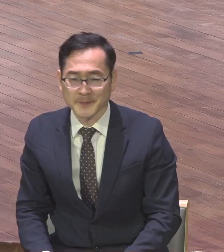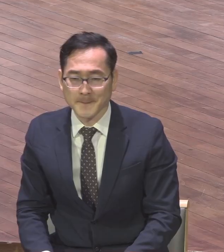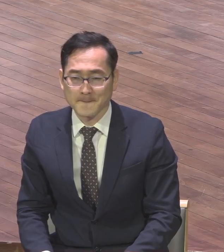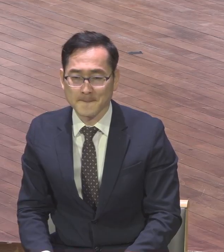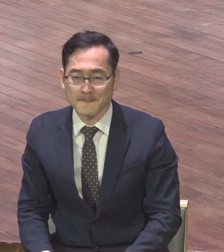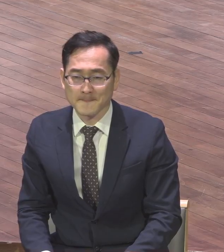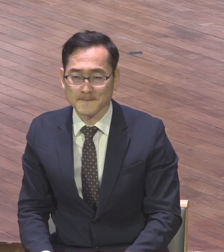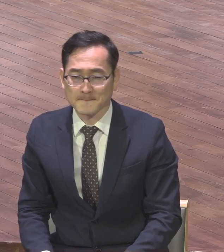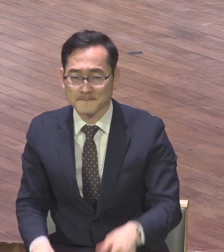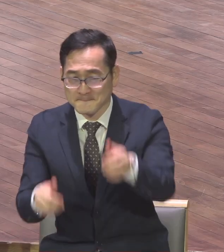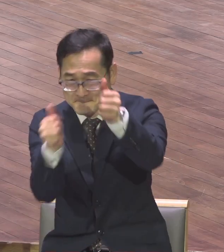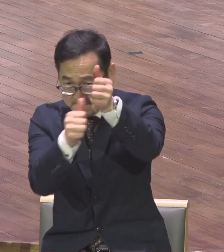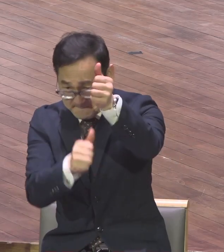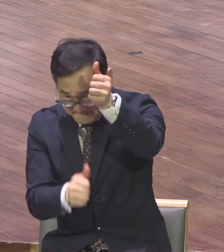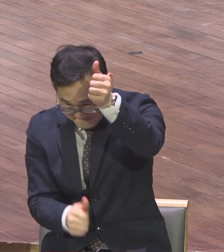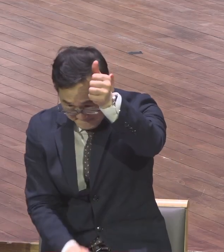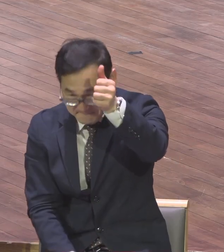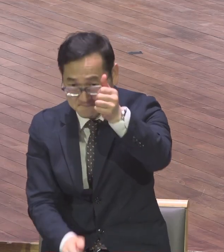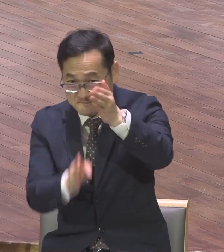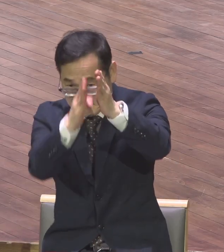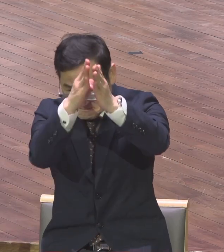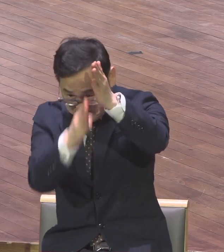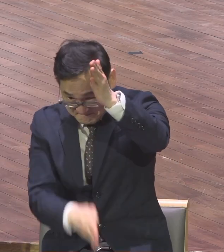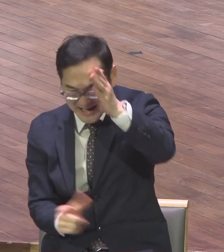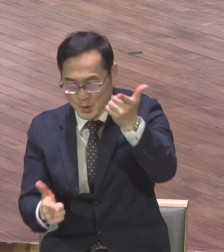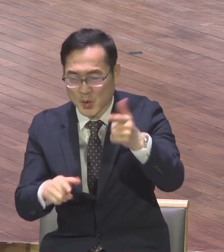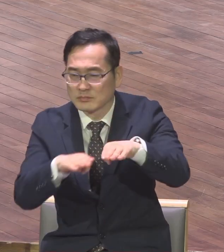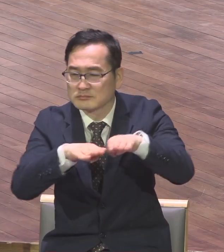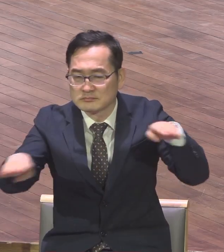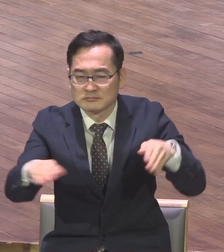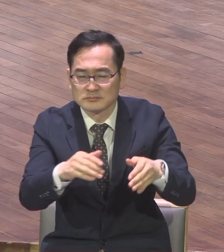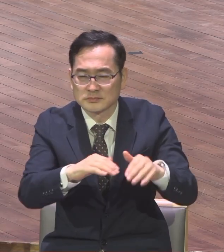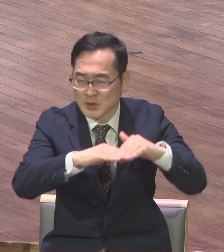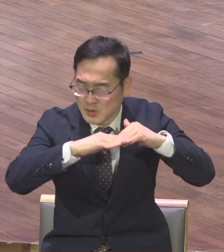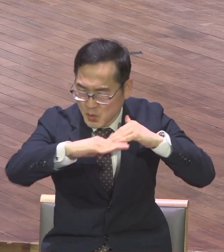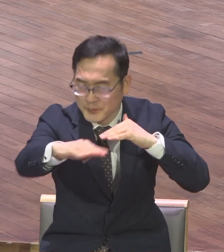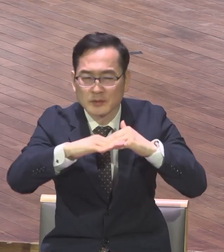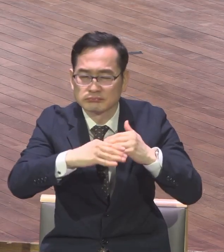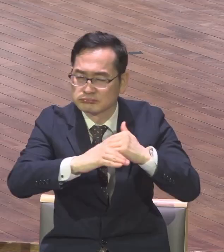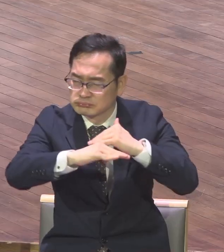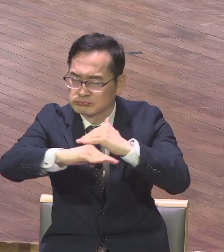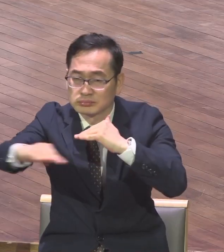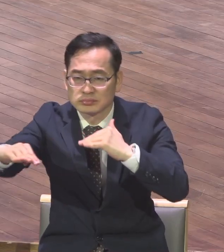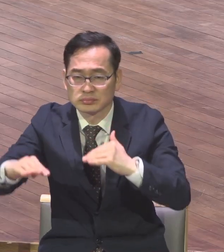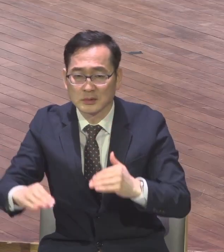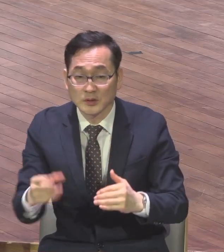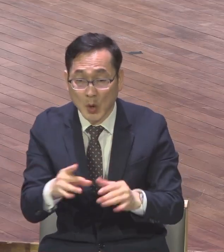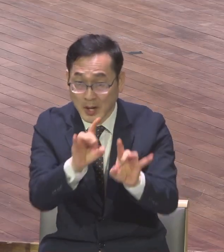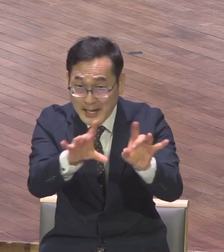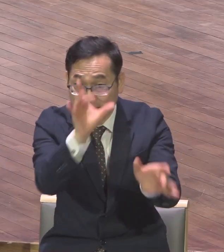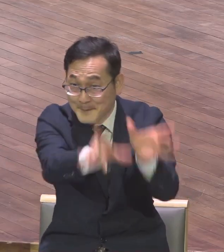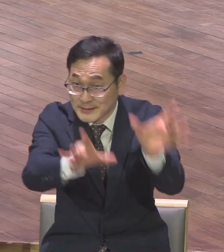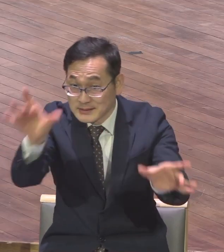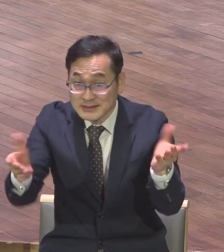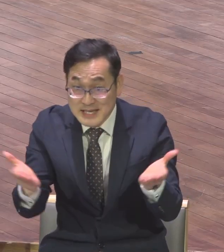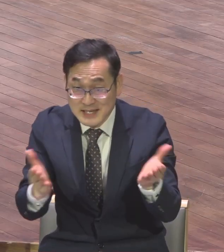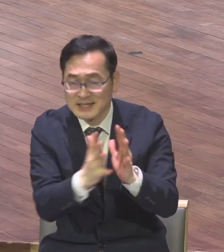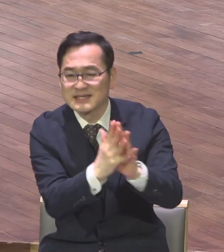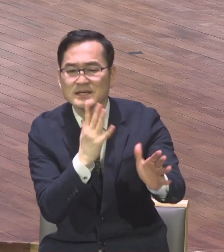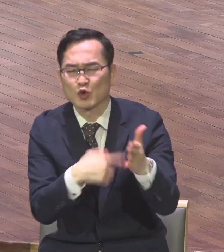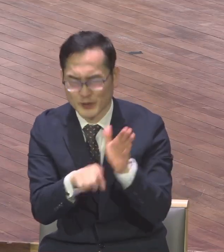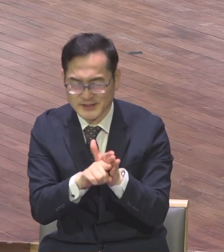수평적 구조를 가지고 있는 것이 교회예요. 그리고 직분이라는 것은요, 질서를 위한